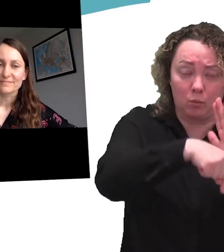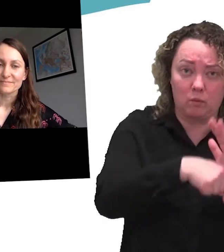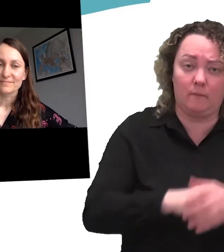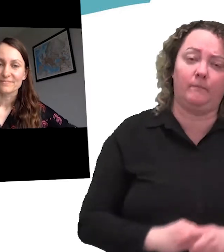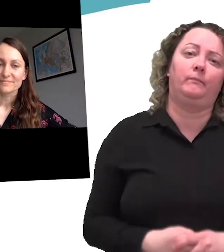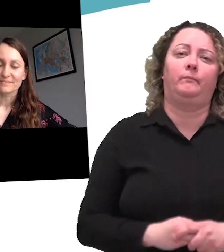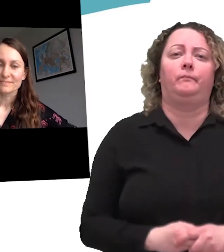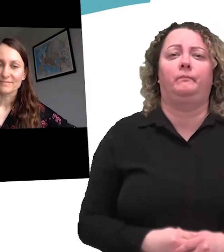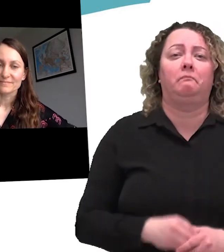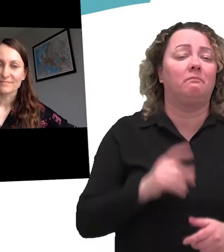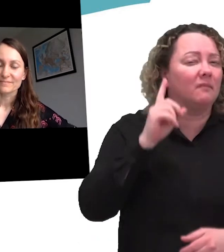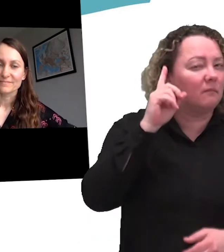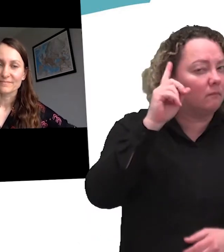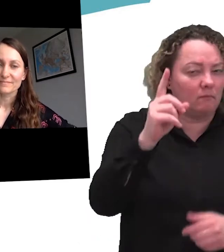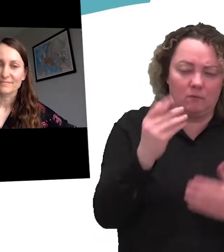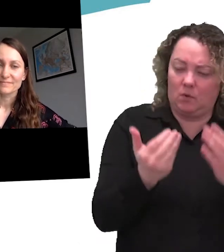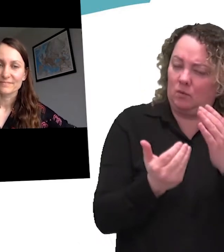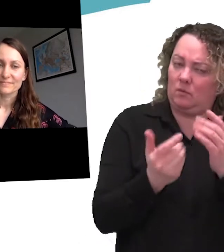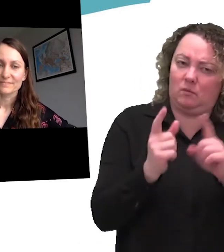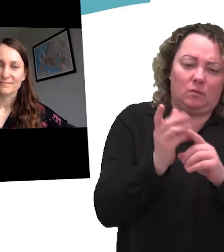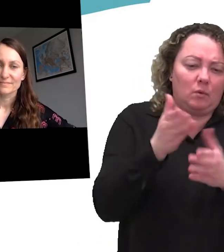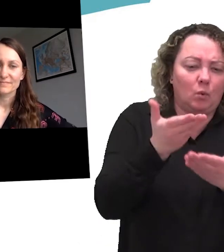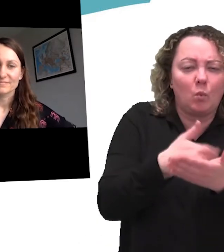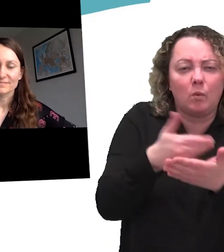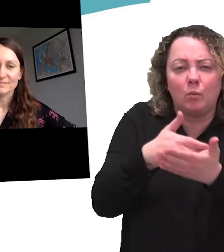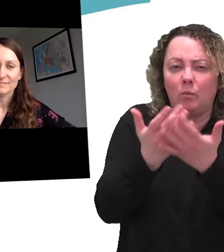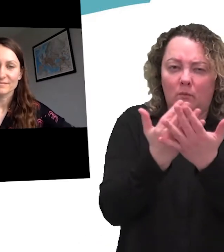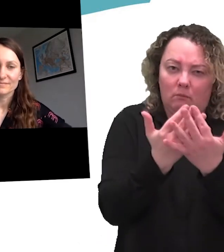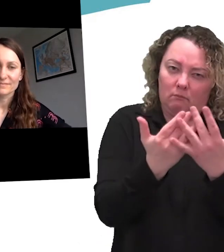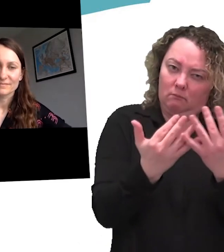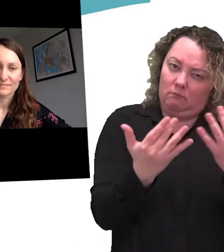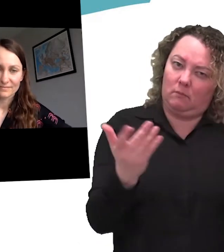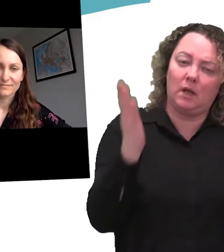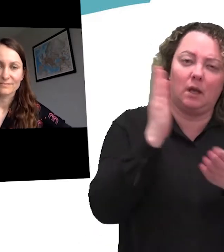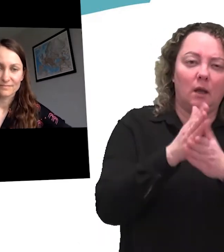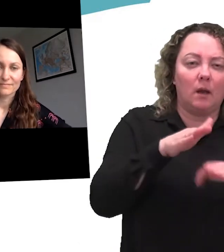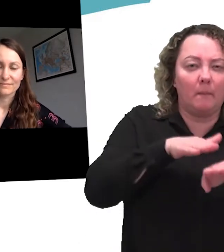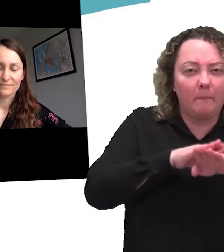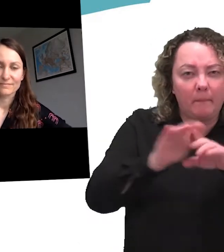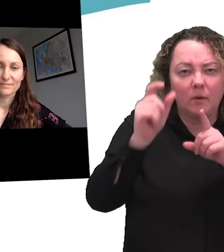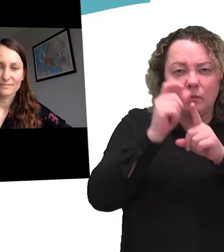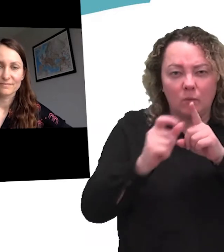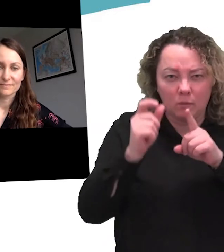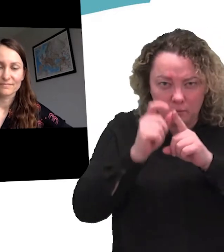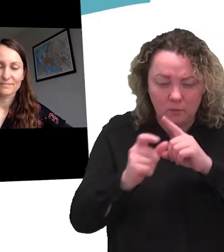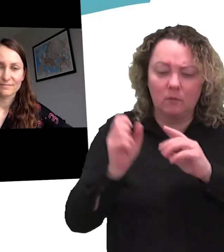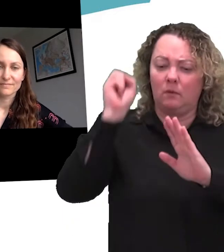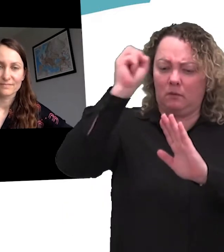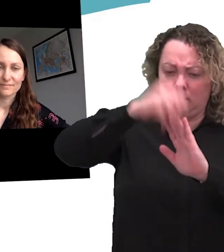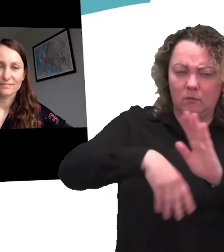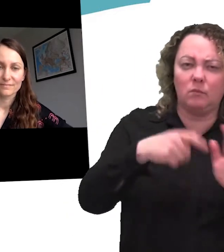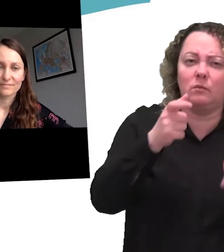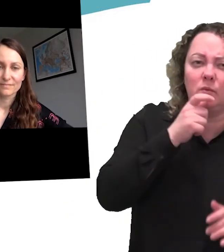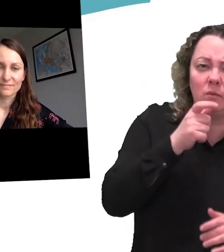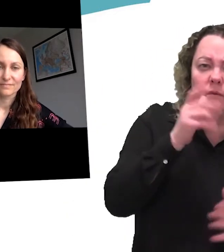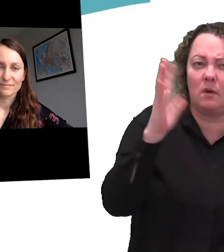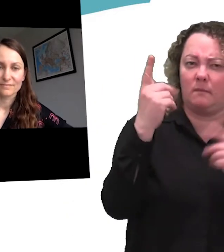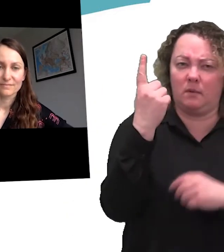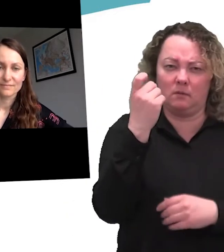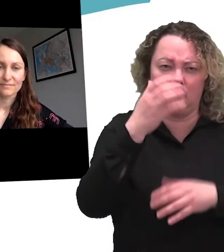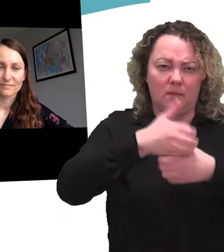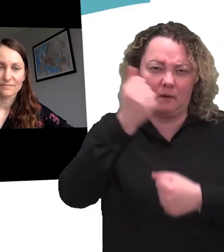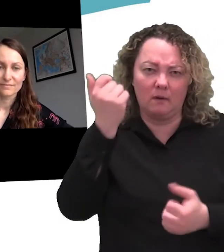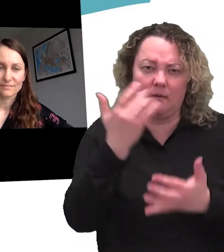grūdo duonas, kurioje yra 11 gramų, 100 gramų cukrų. Tai, kad įsivaizduoti, limonade